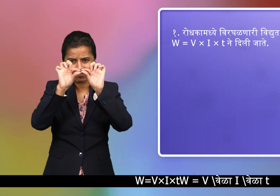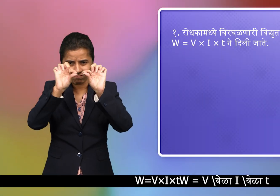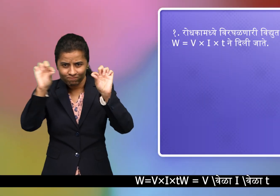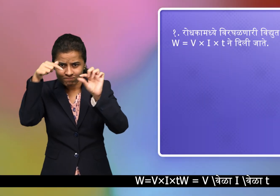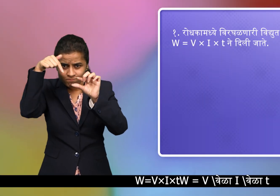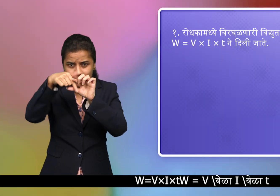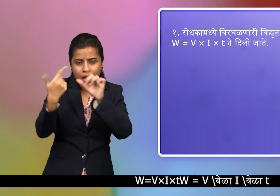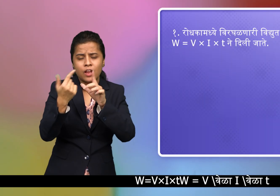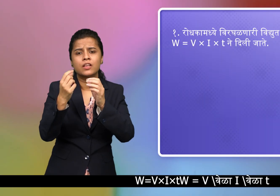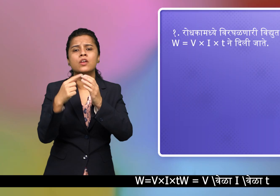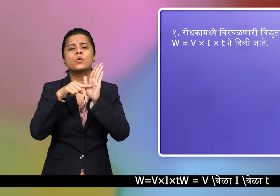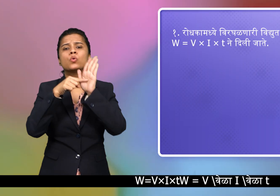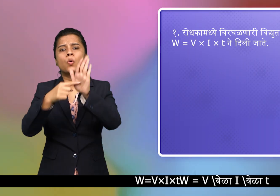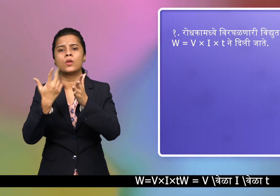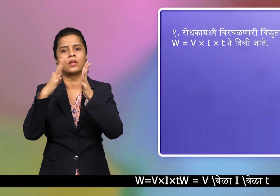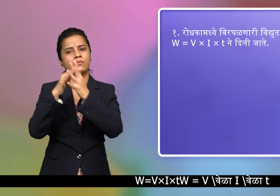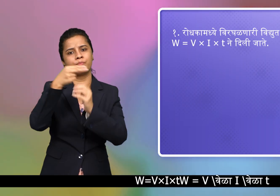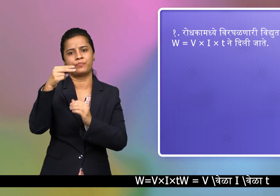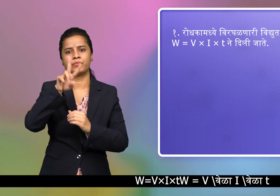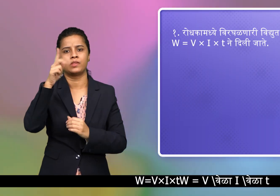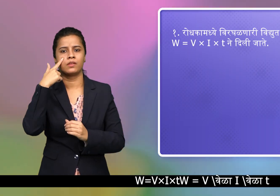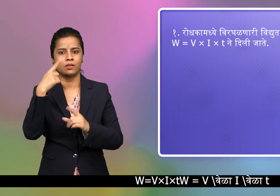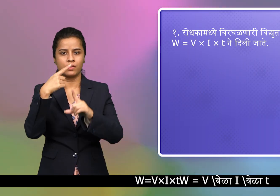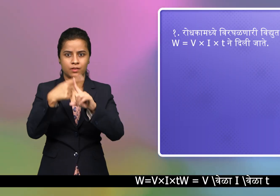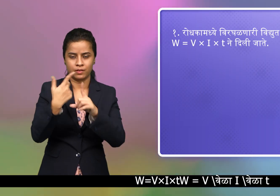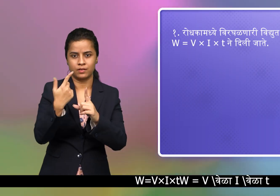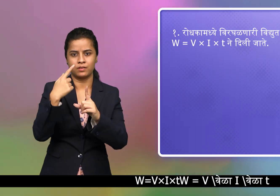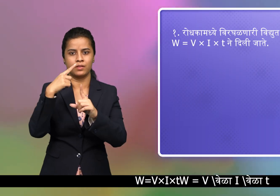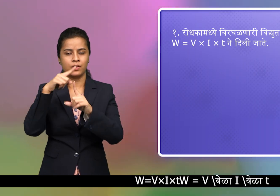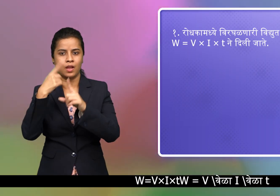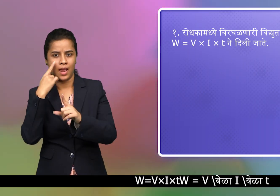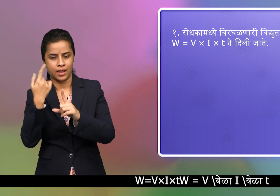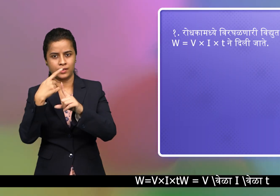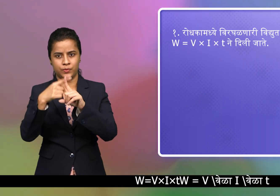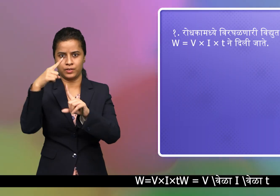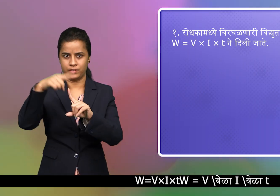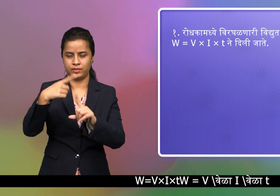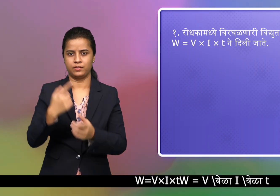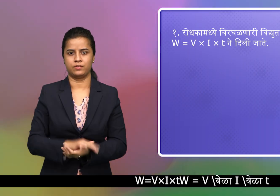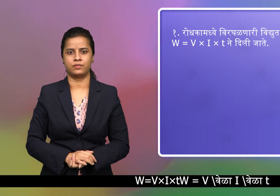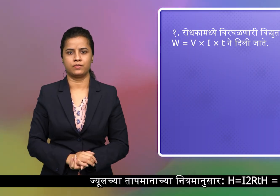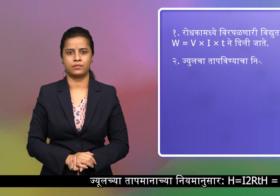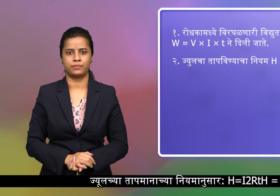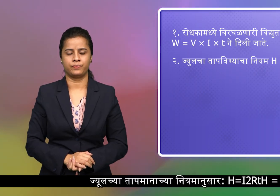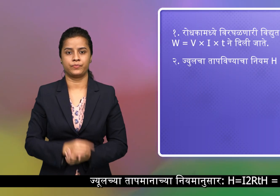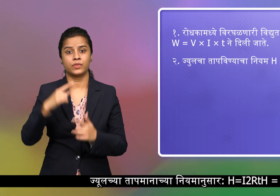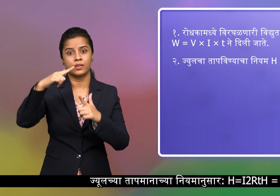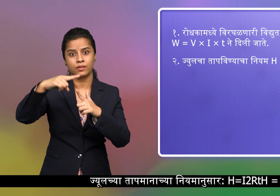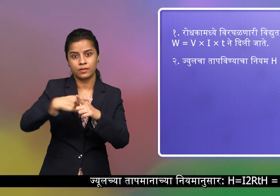गुणिले dW गुणिले बरोबर V टाइम्स I टाइम्स T. जूलच्या तापमानाच्या